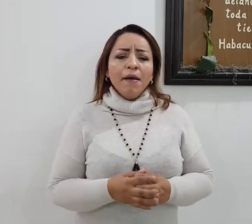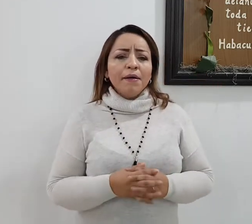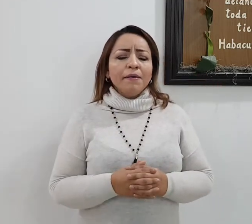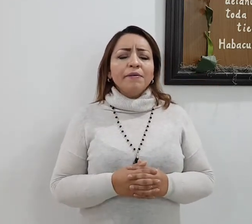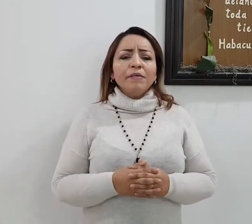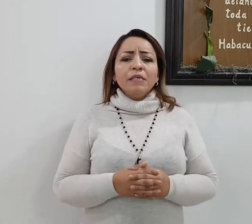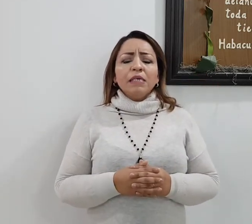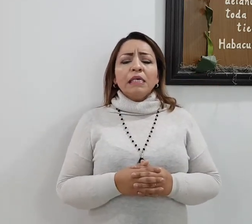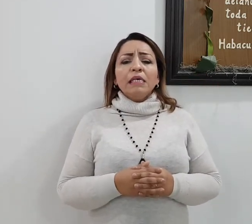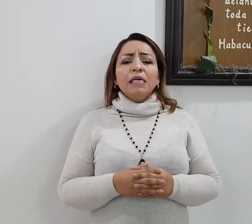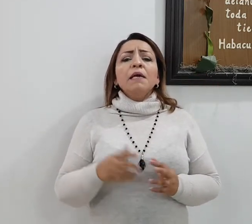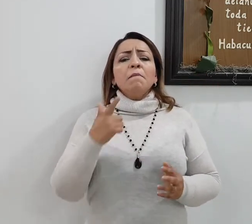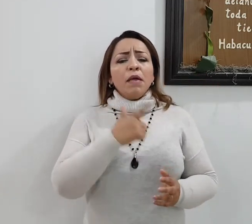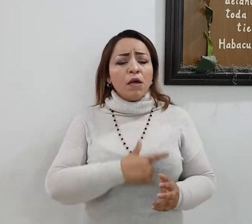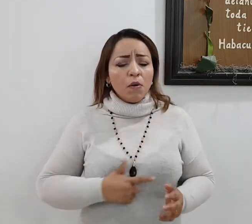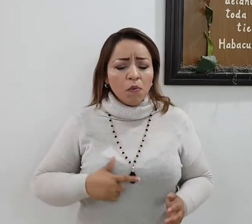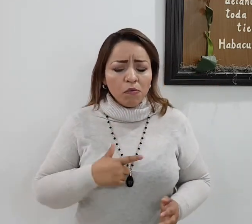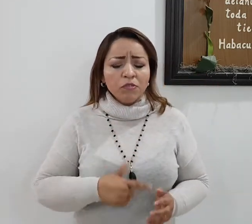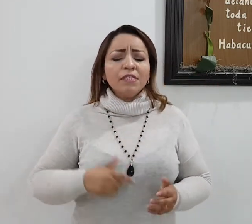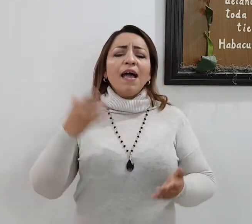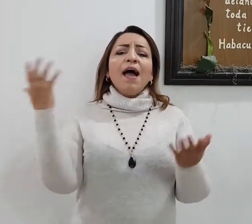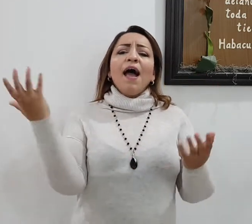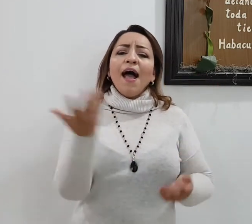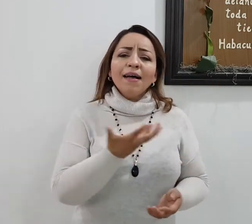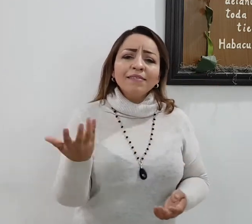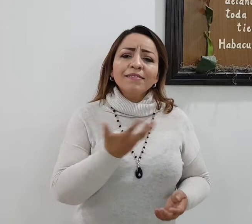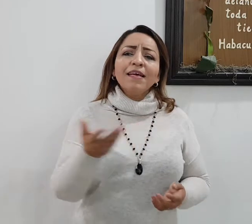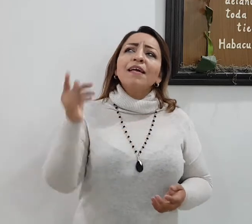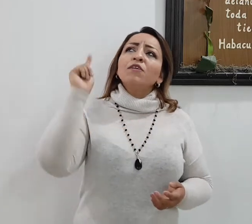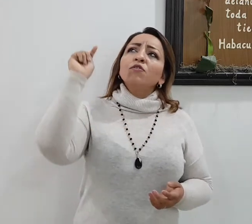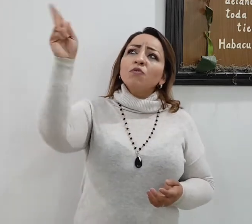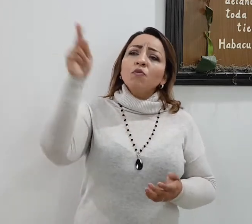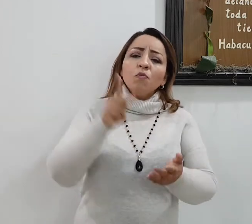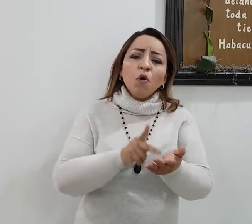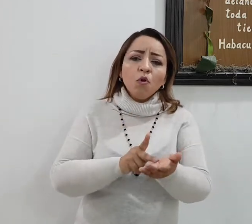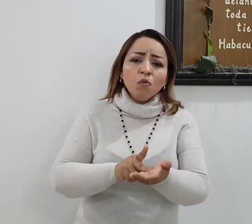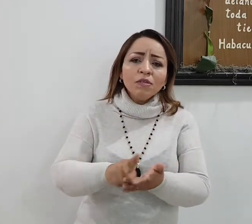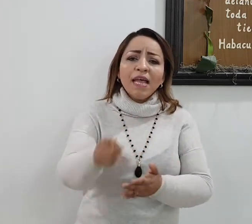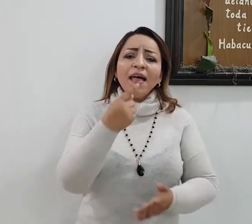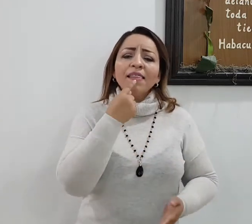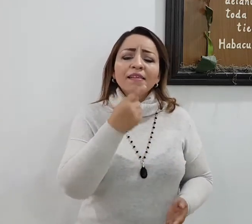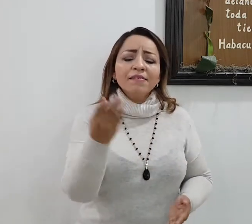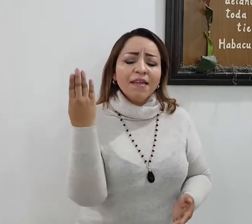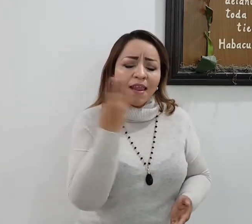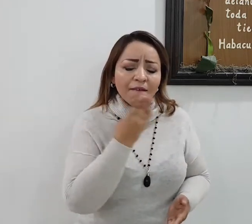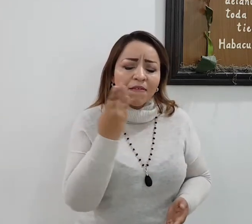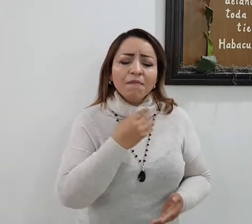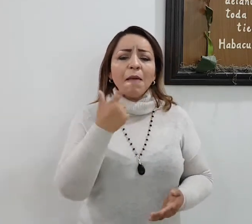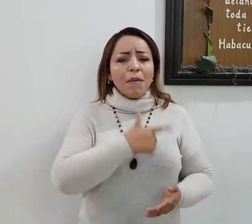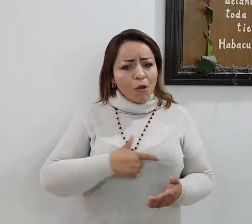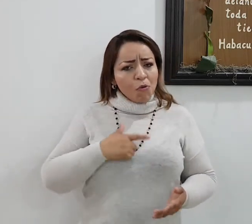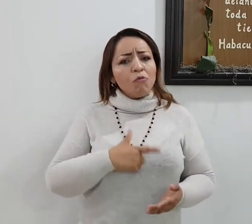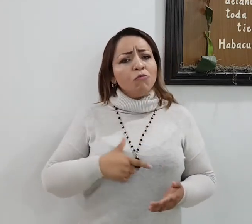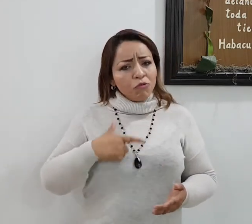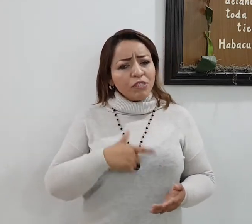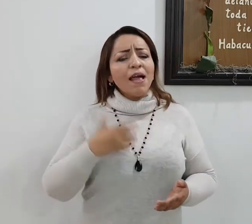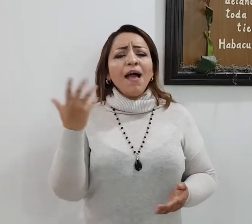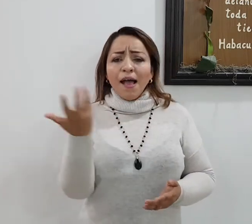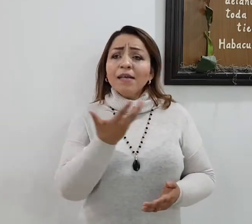mío, hacer tu voluntad, tu ley la llevo dentro de mí. Porque causa gozo, hermanos, hacer la voluntad de Dios.